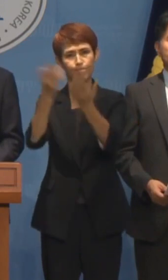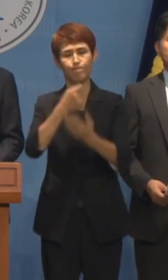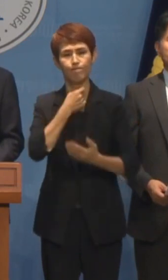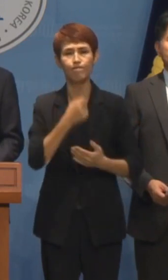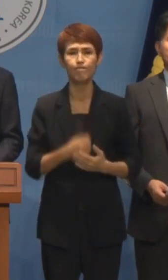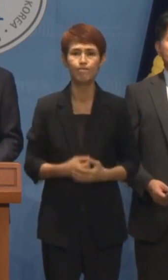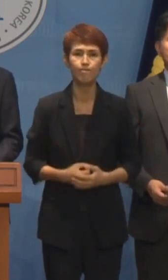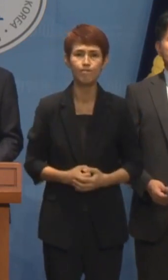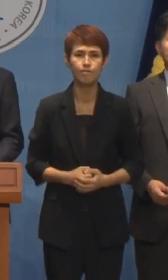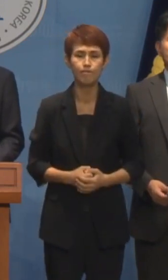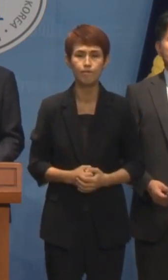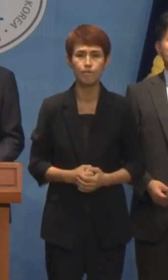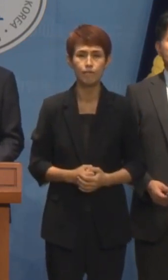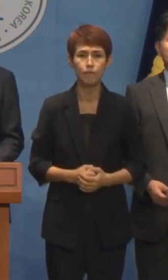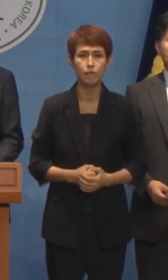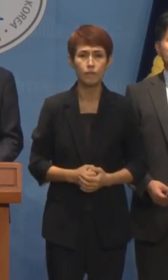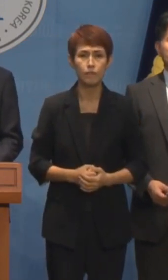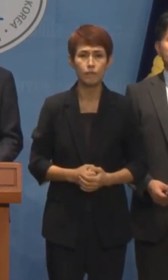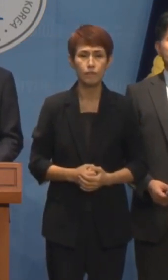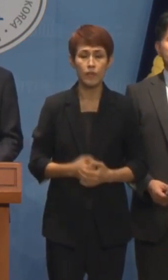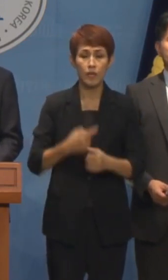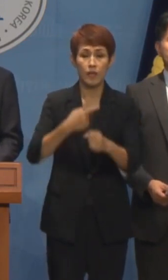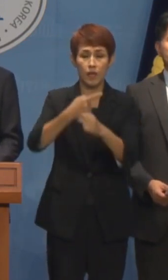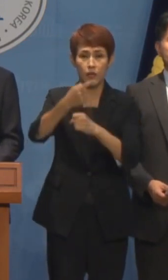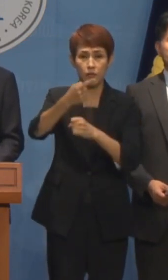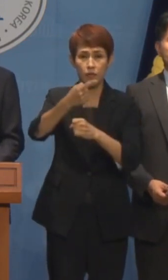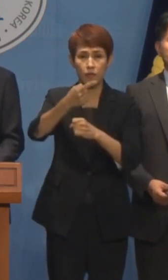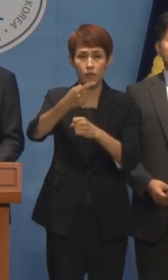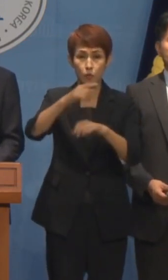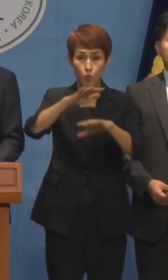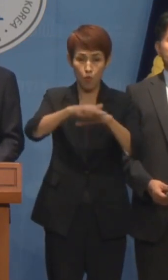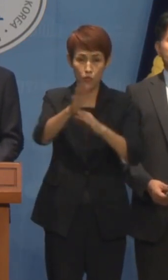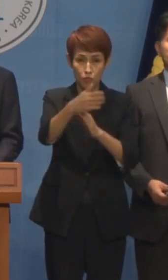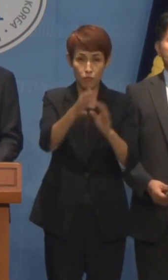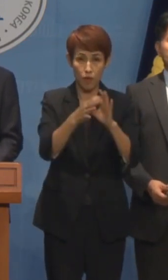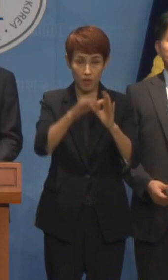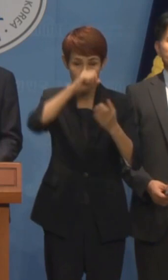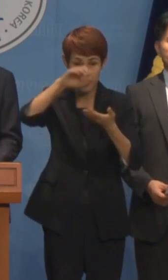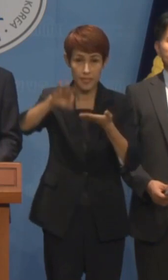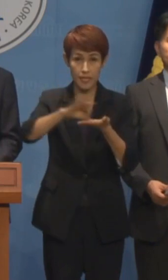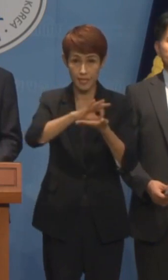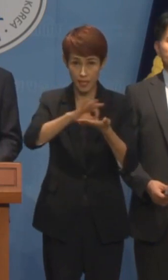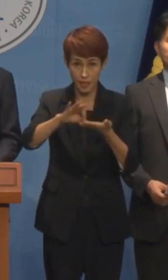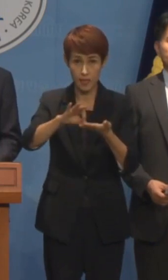한다. 우선 내년도 농림수산 분야 예산안은